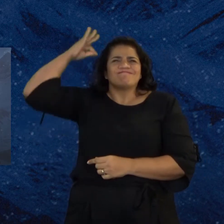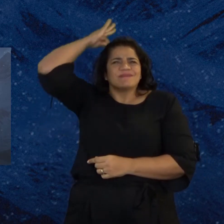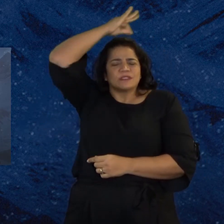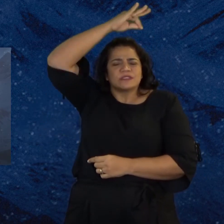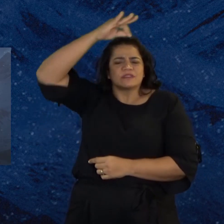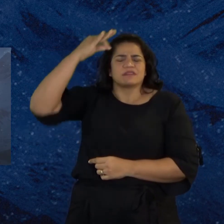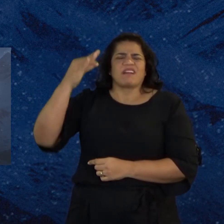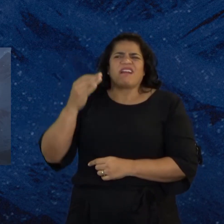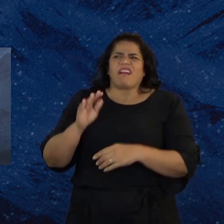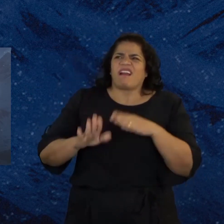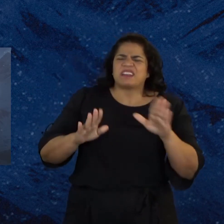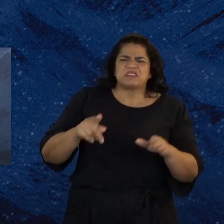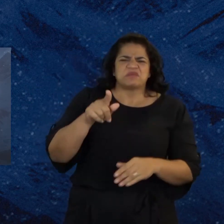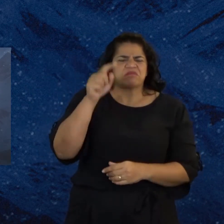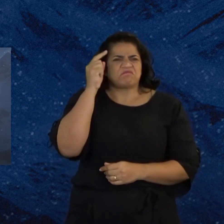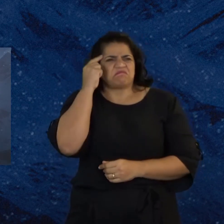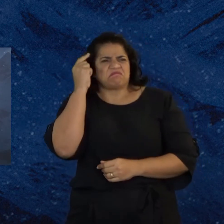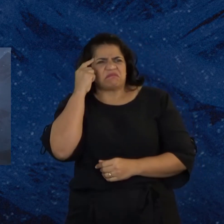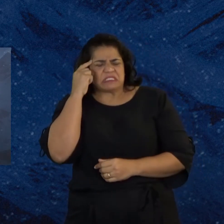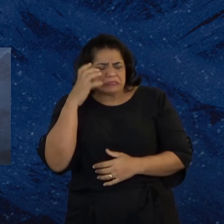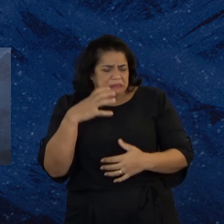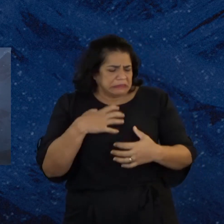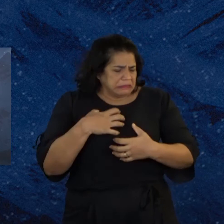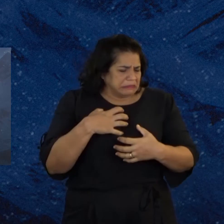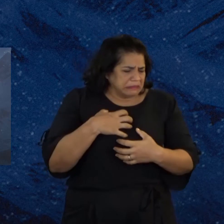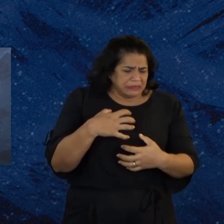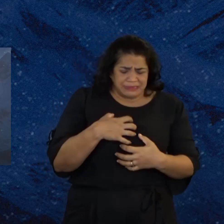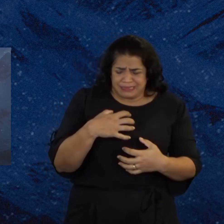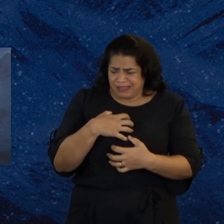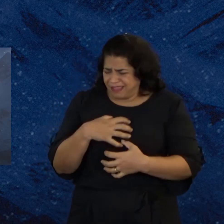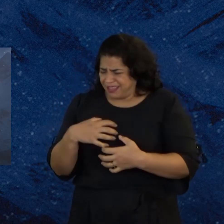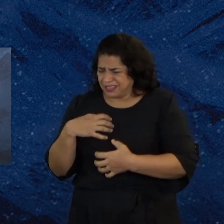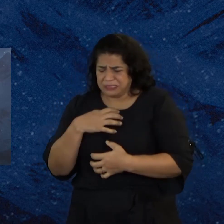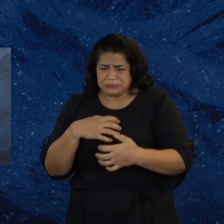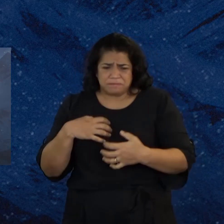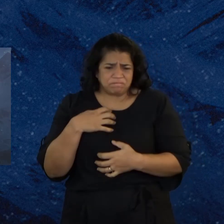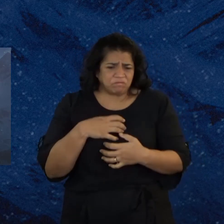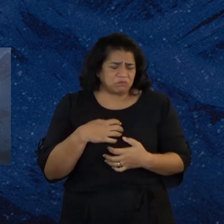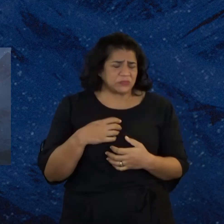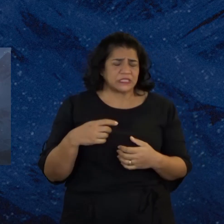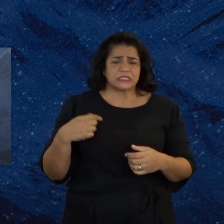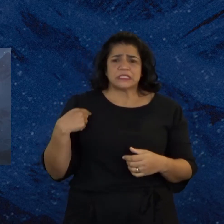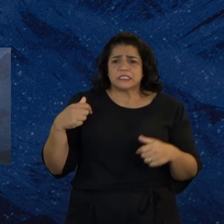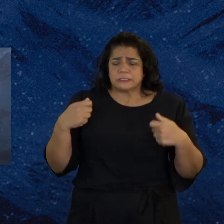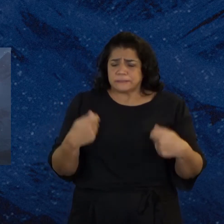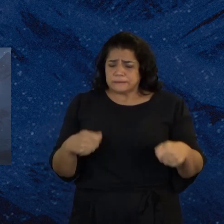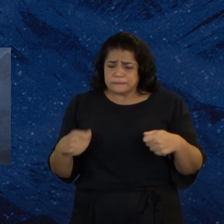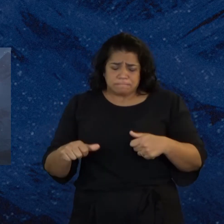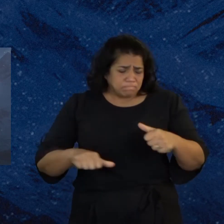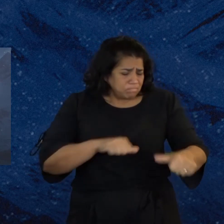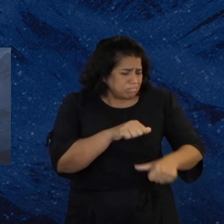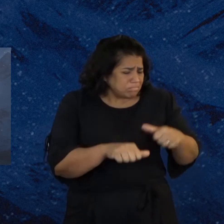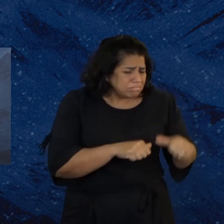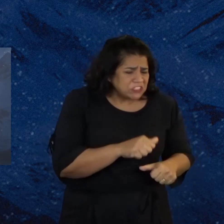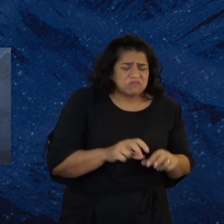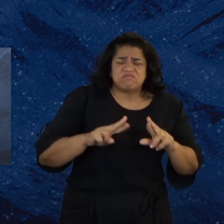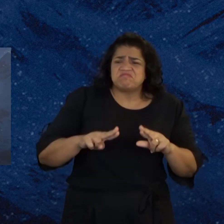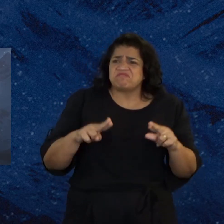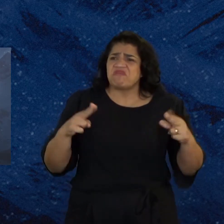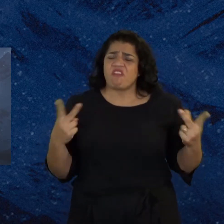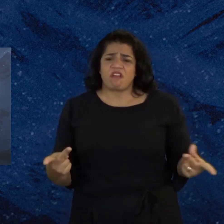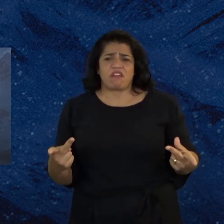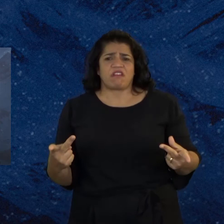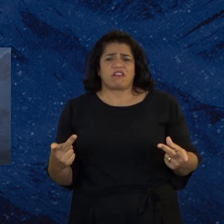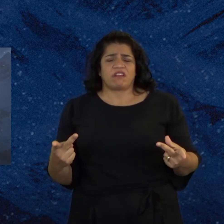se debatendo aí, né, tentando mudar, né, ser outra pessoa.